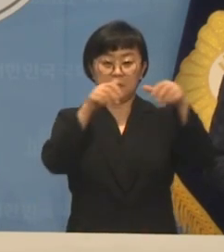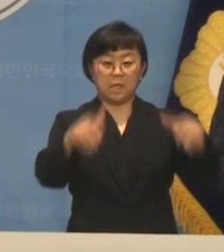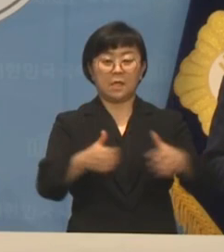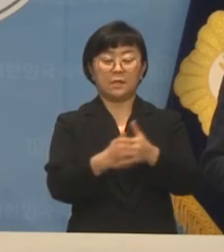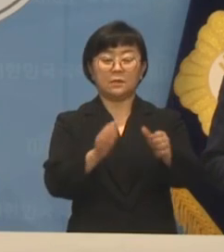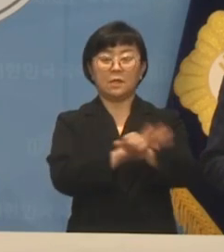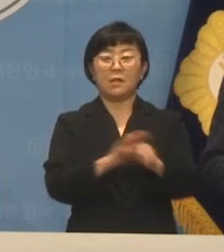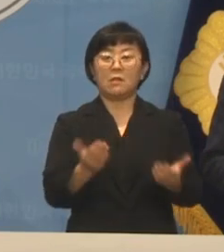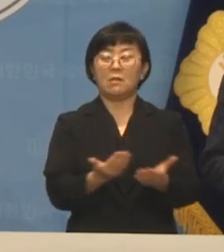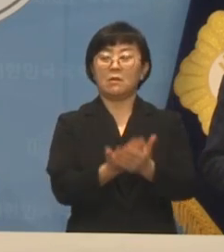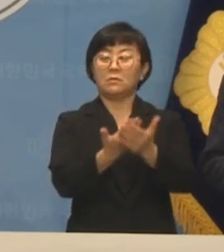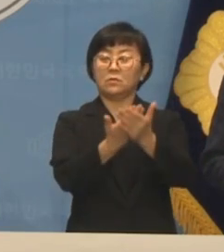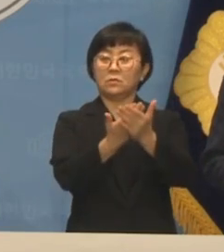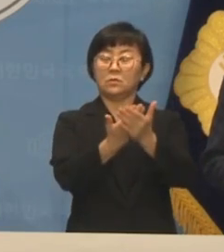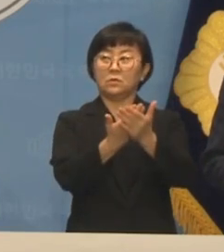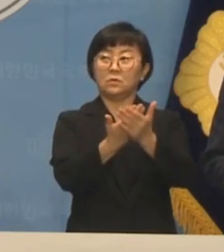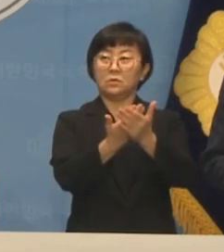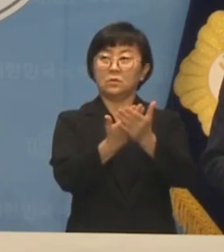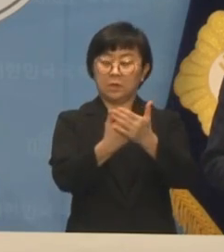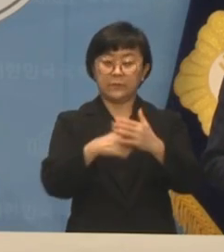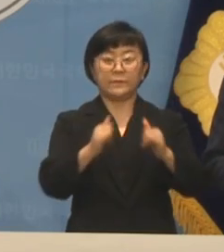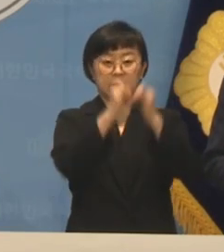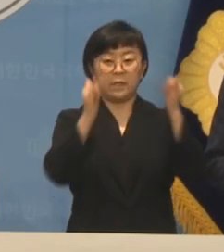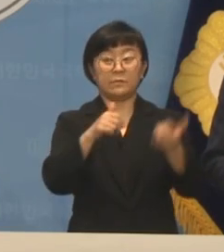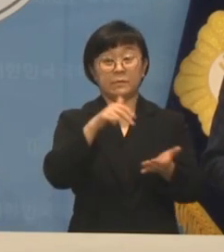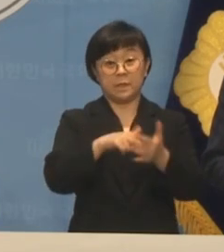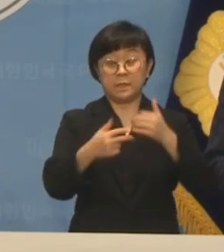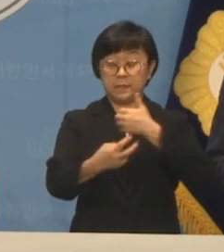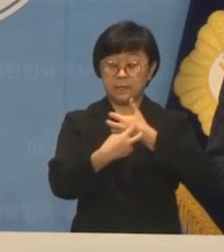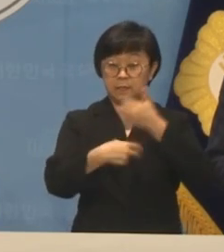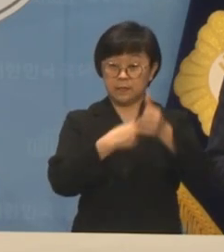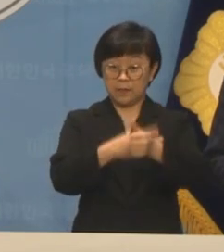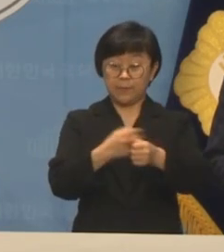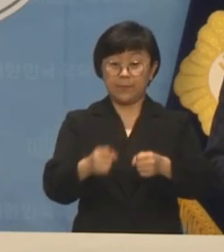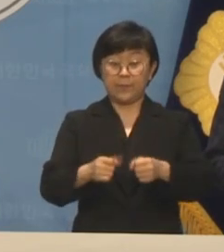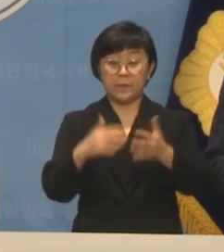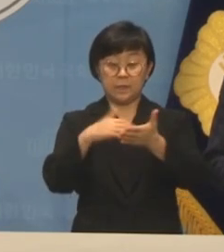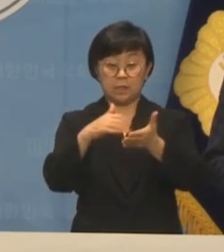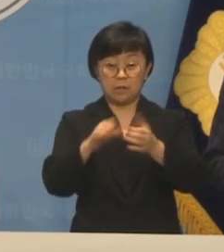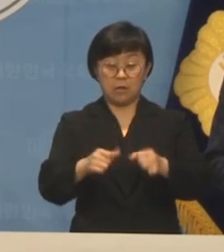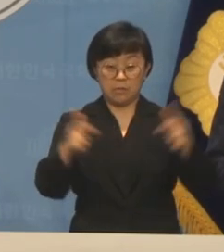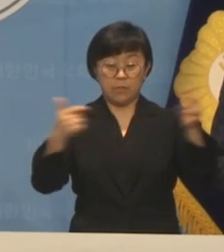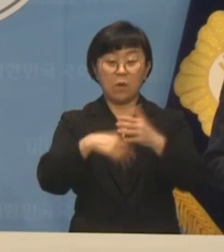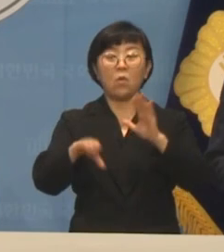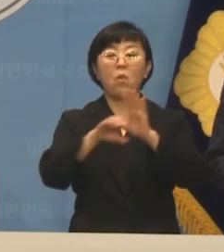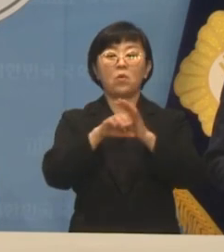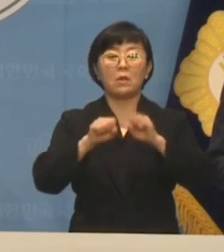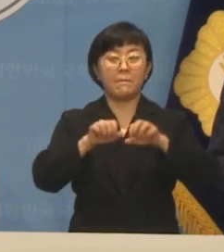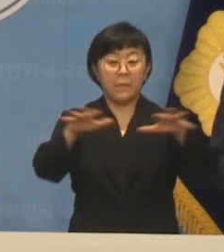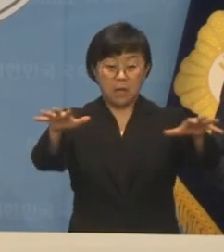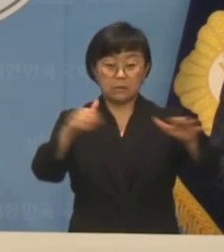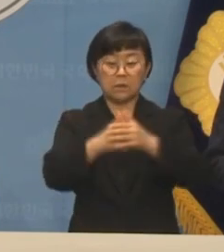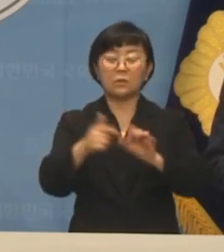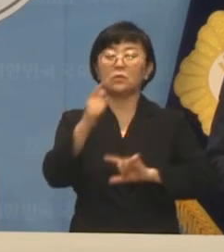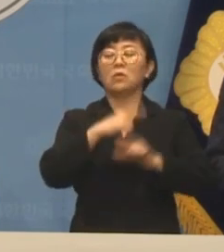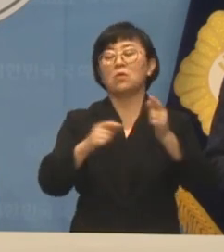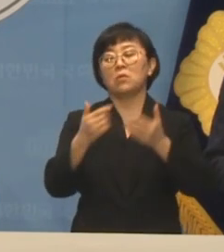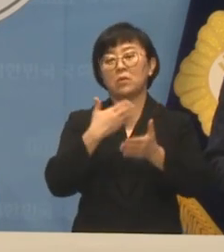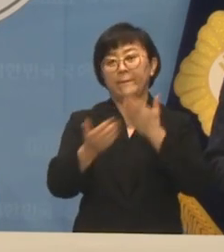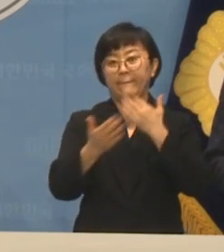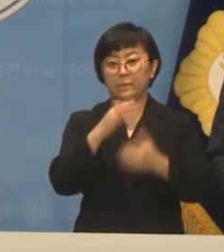갖춰진 사회의 의사 입장에서 보면 의사 인력 확대는 코로나 팬데믹을 겪으며